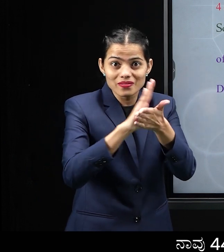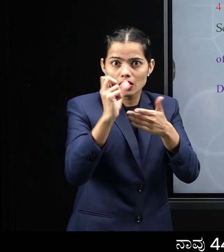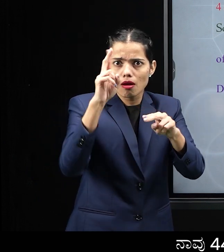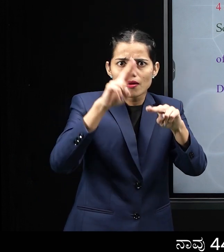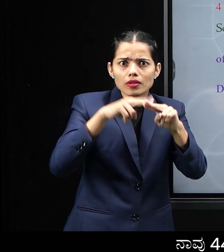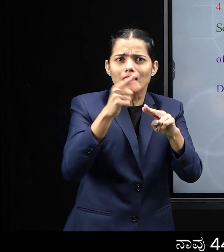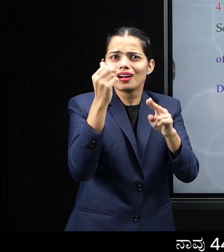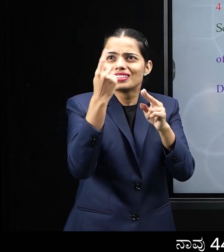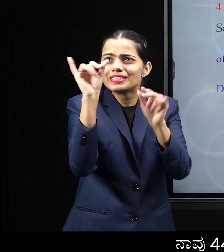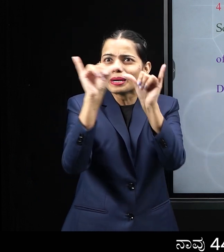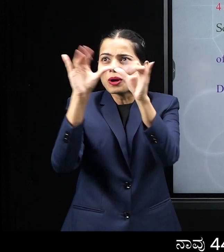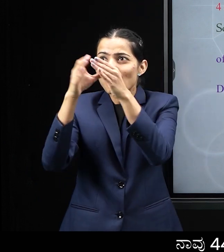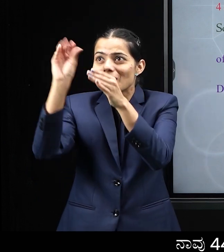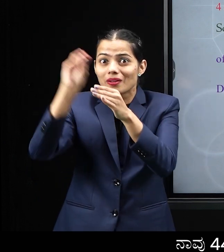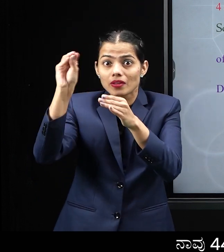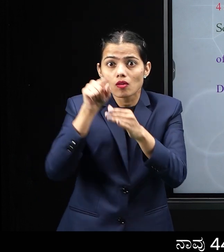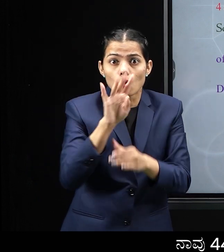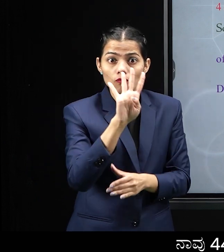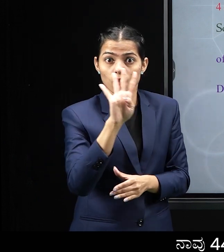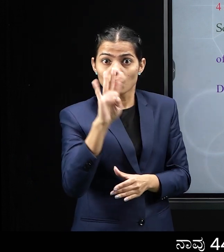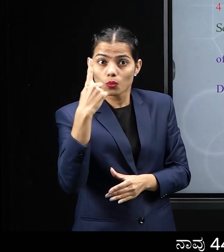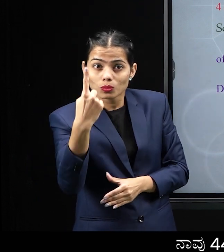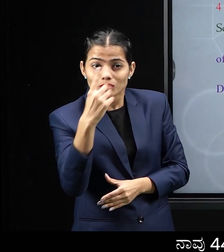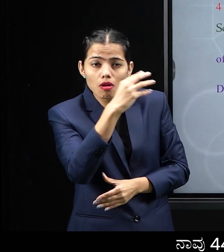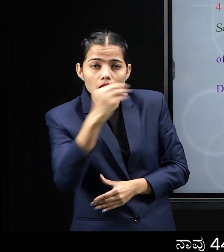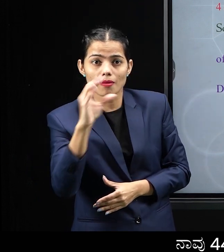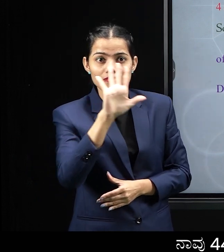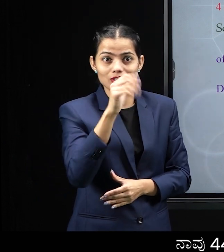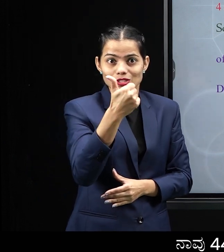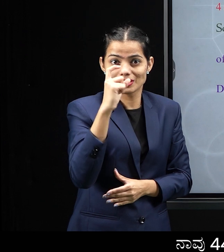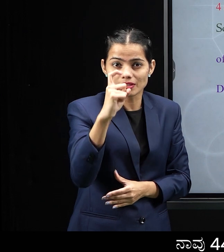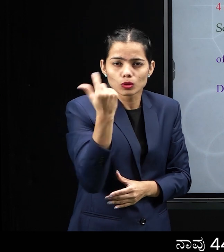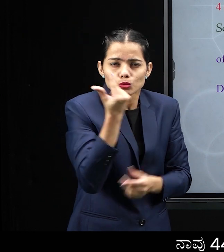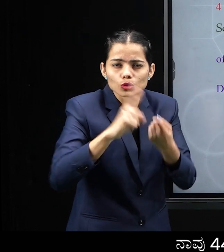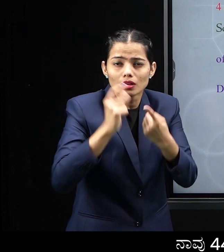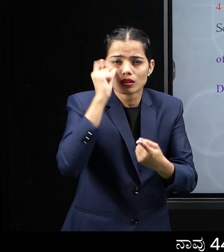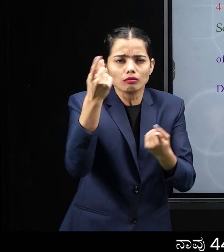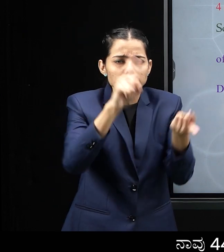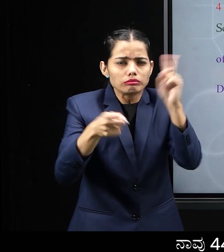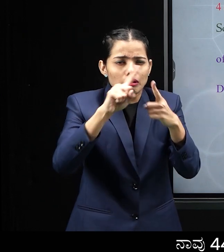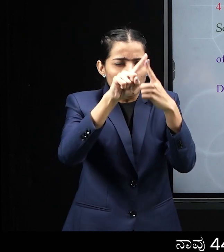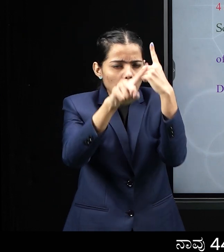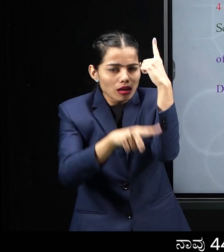441 ಮತ್ತು 567 ರ HCF ಅನ್ನು ನಿರ್ಧರಿಸುತ್ತೇವೆ.